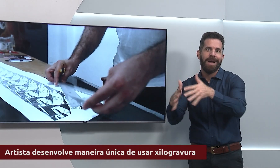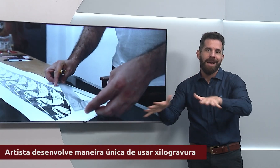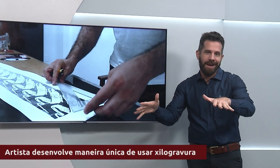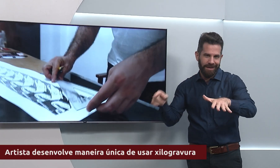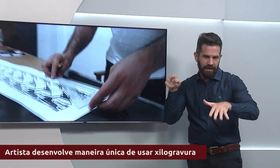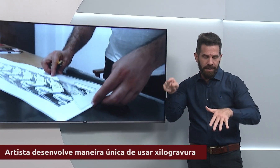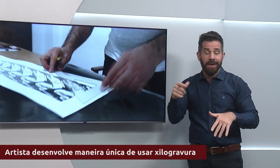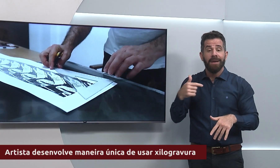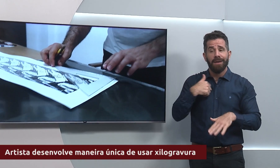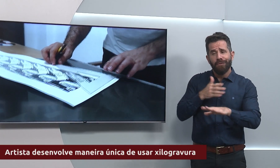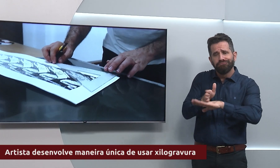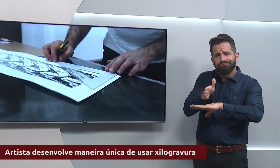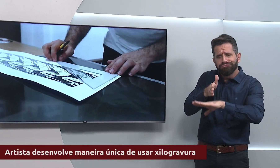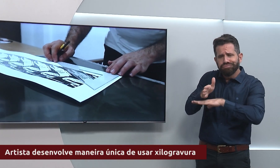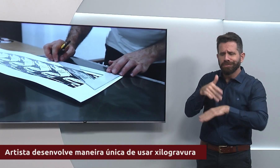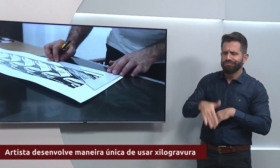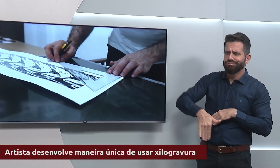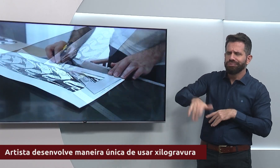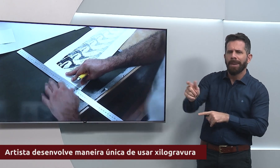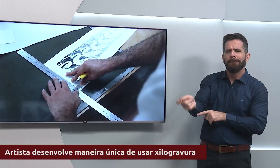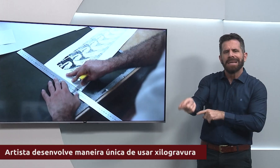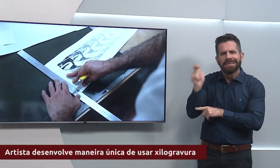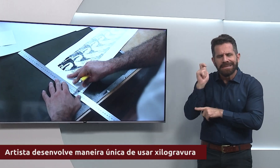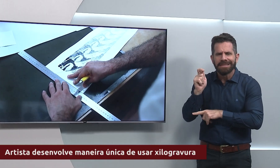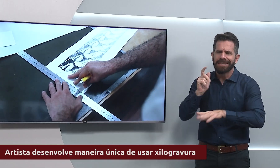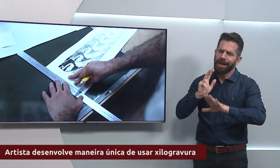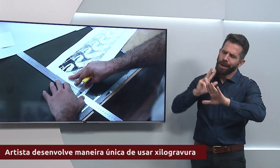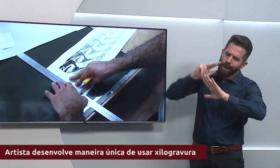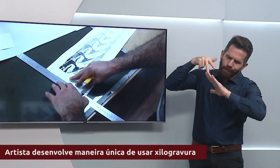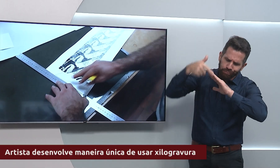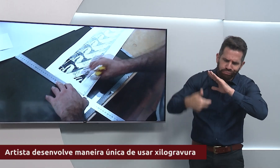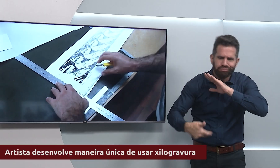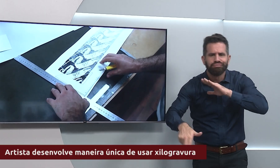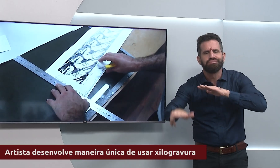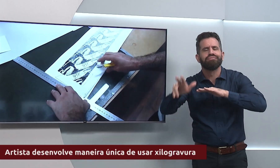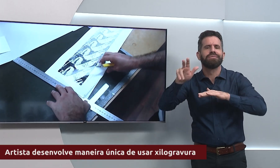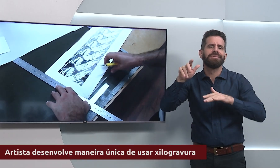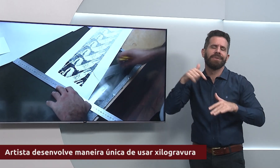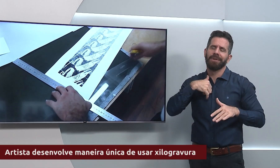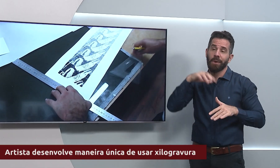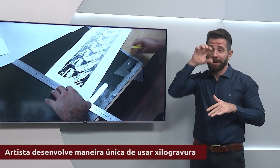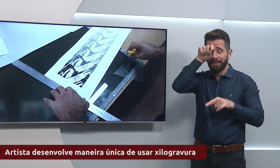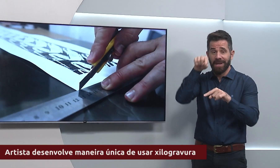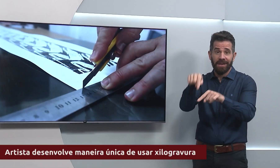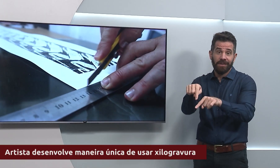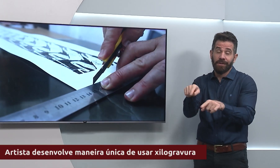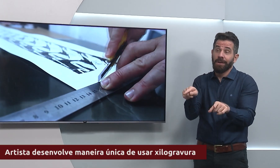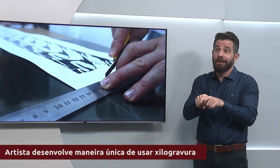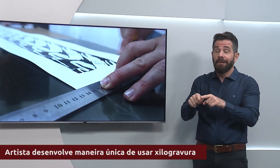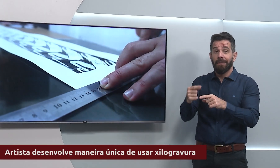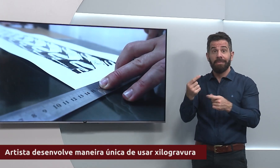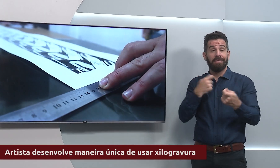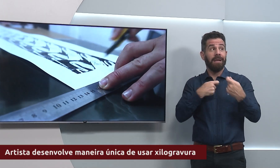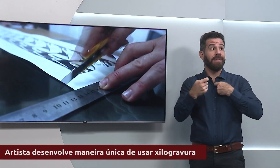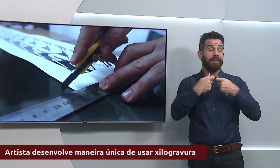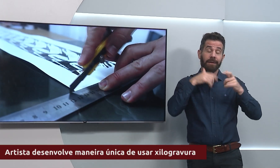Ali eu pescava, ali eu aprendi a mergulhar, né? Tudo isso acabou entrando na imaginação,